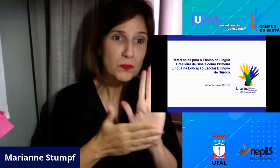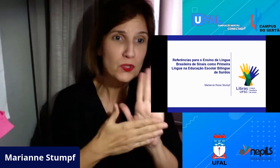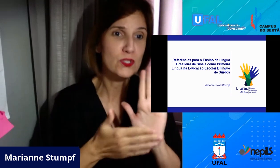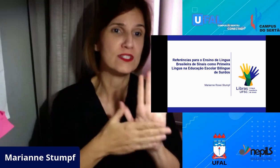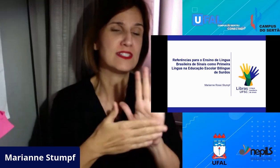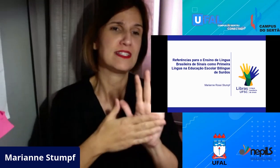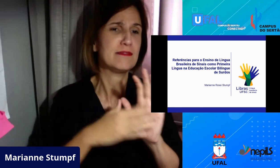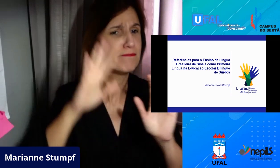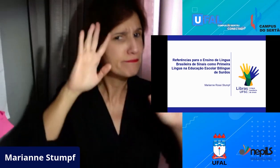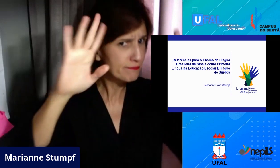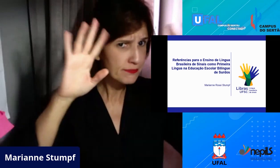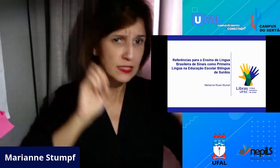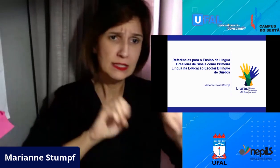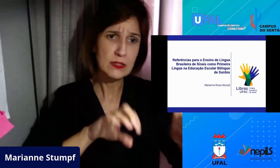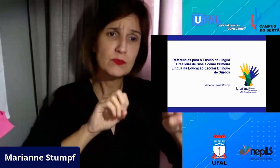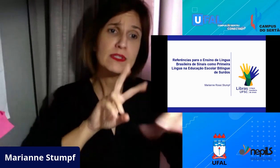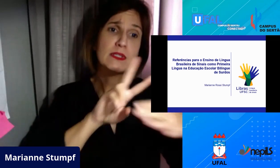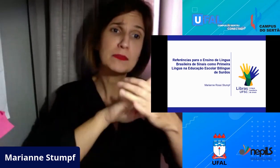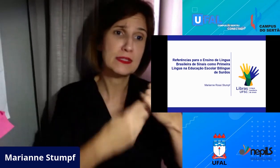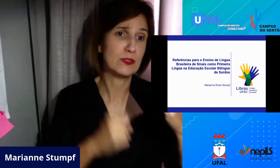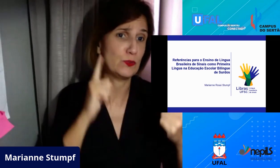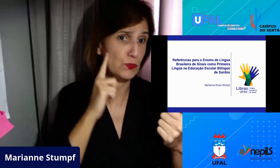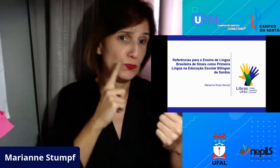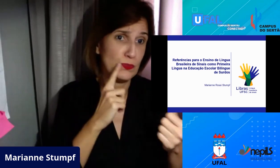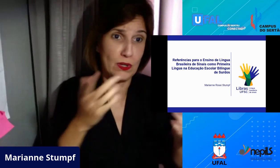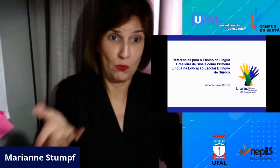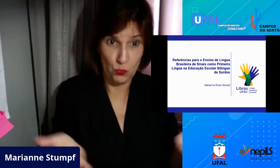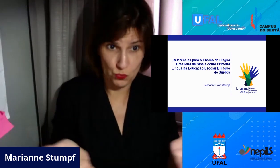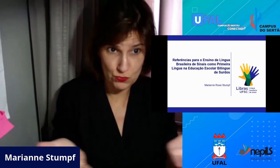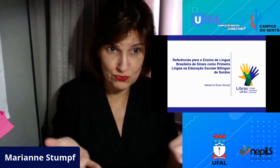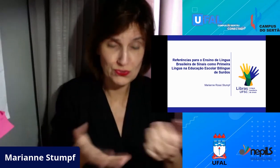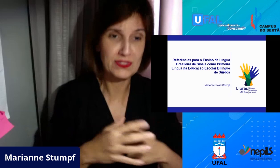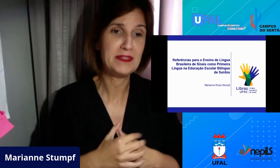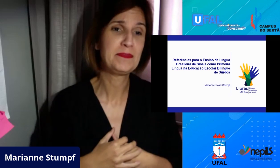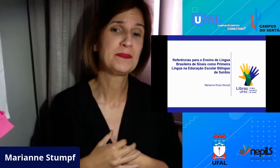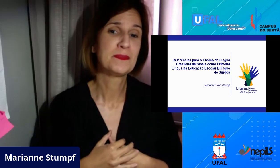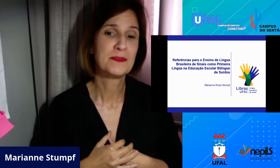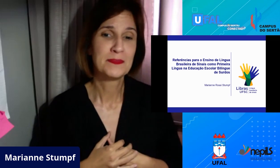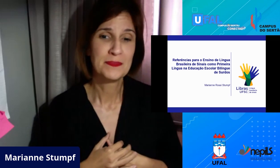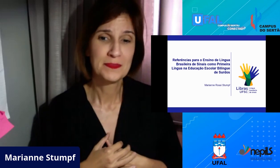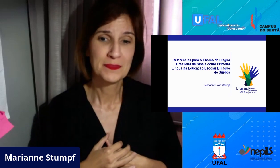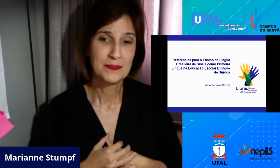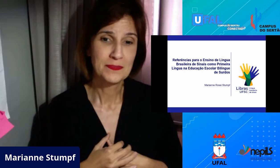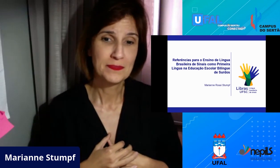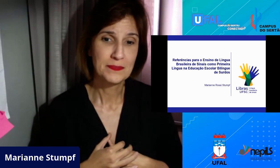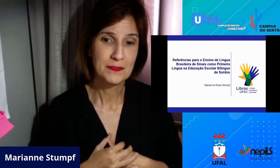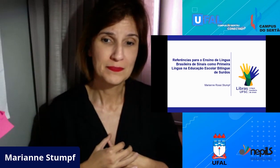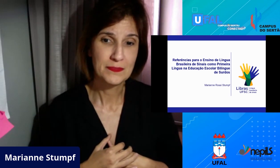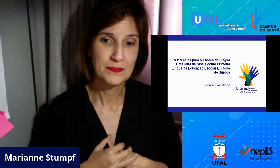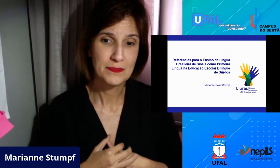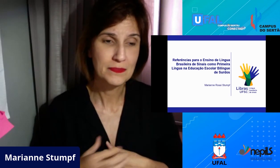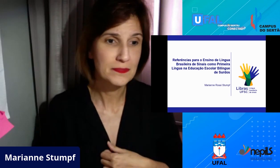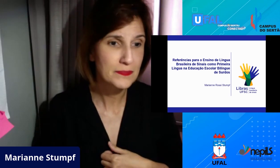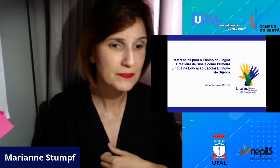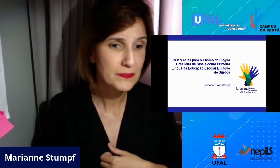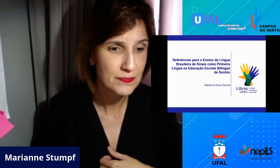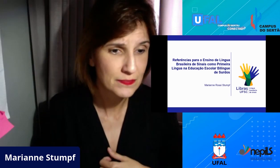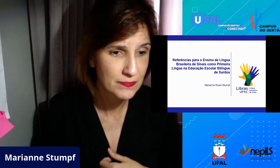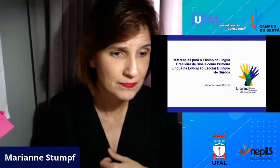nosso país, e o que trago aqui é uma proposta de reflexão.